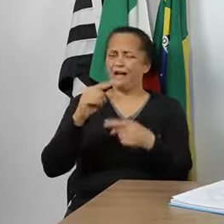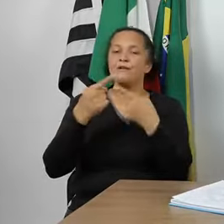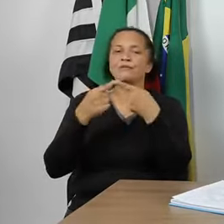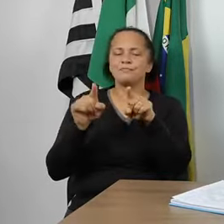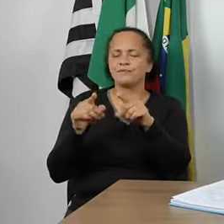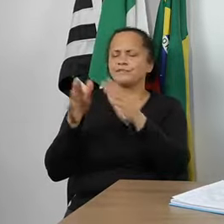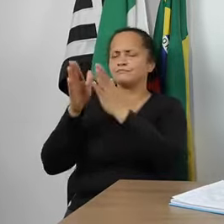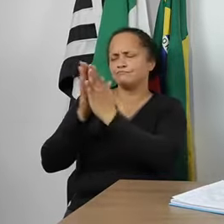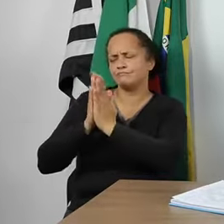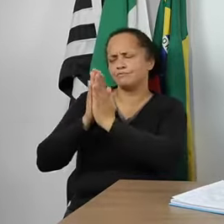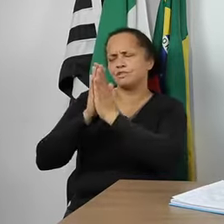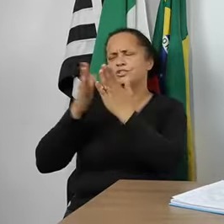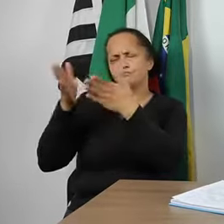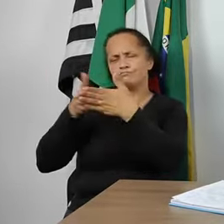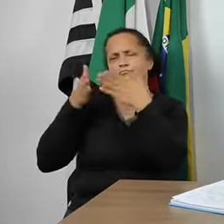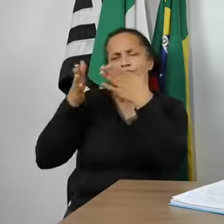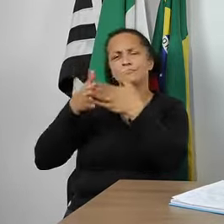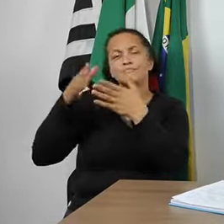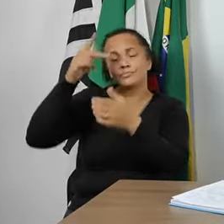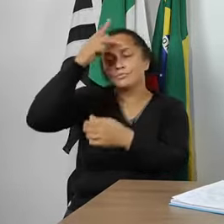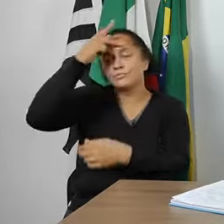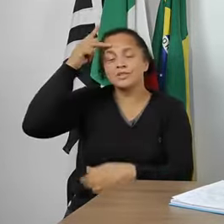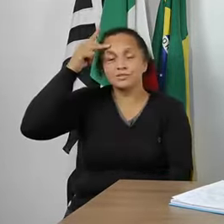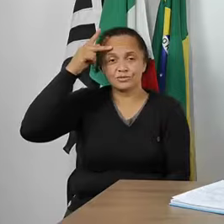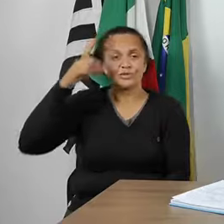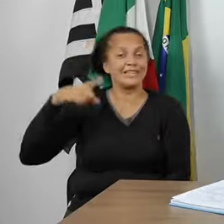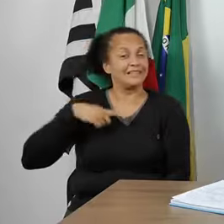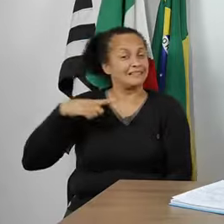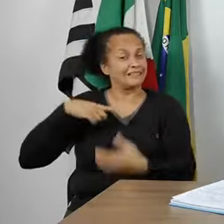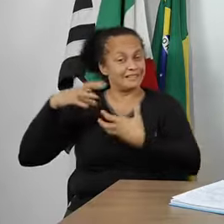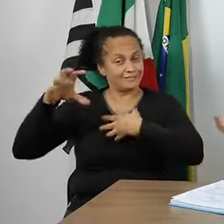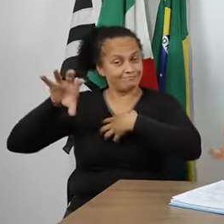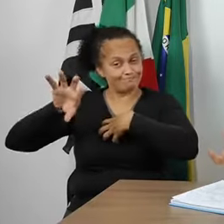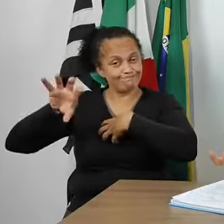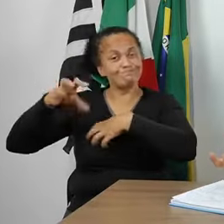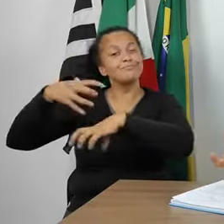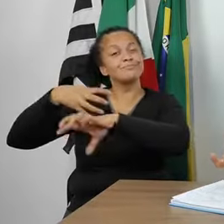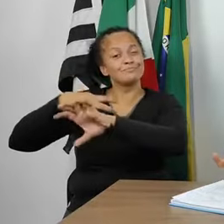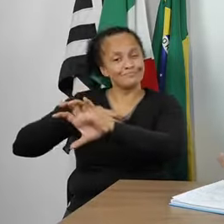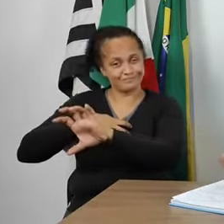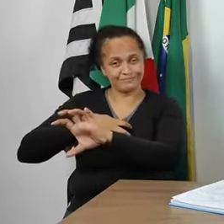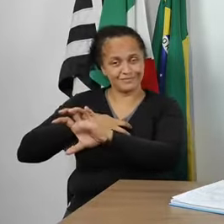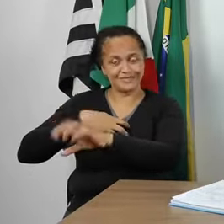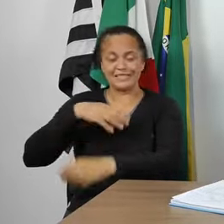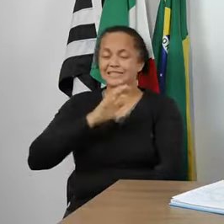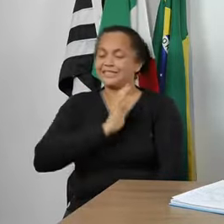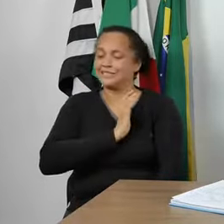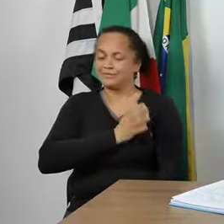essa empatia, ter esse coração voltado para o outro.